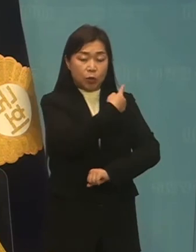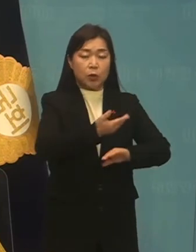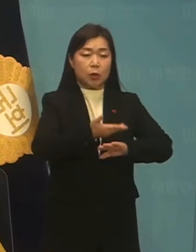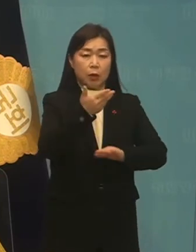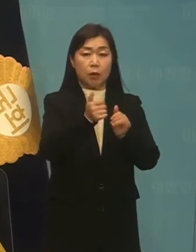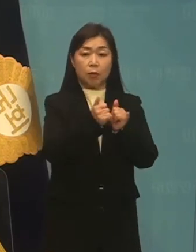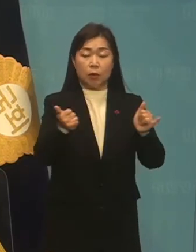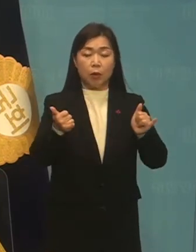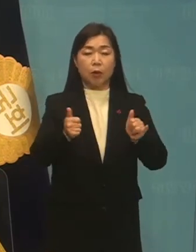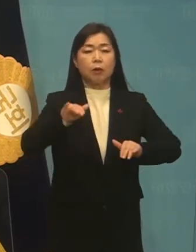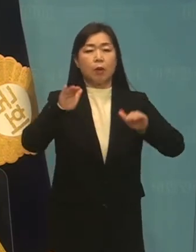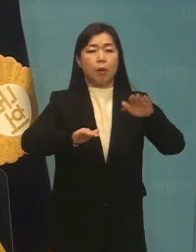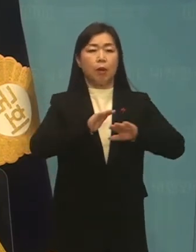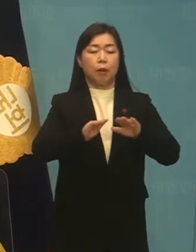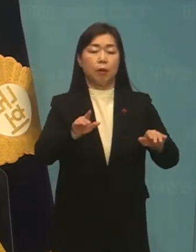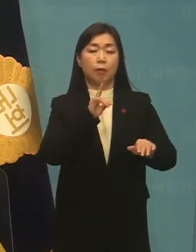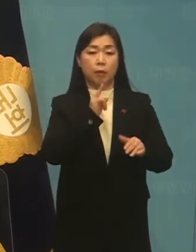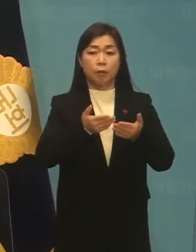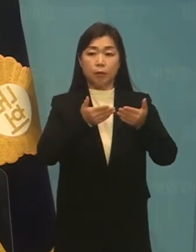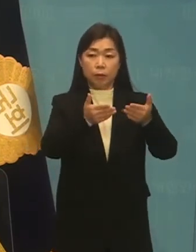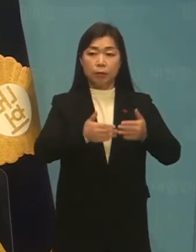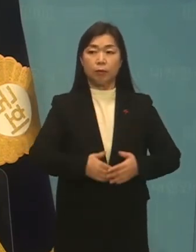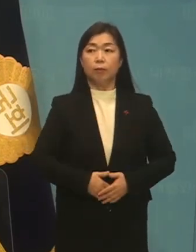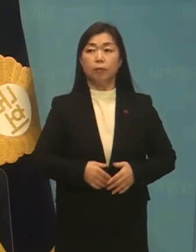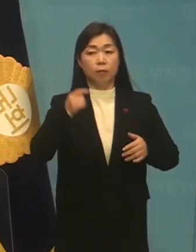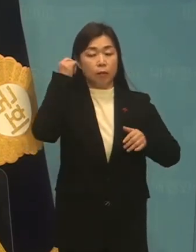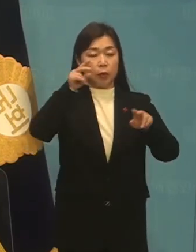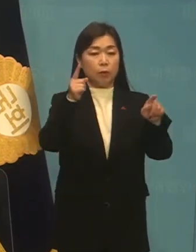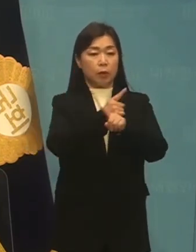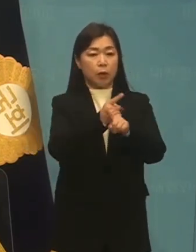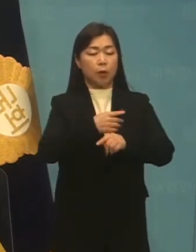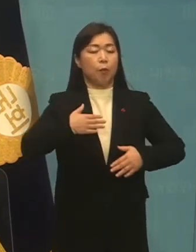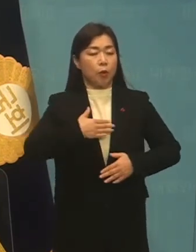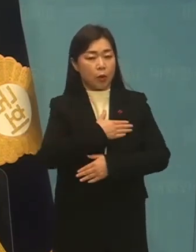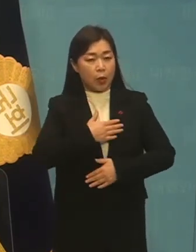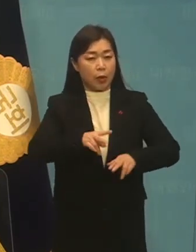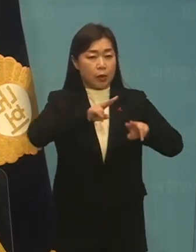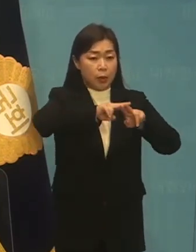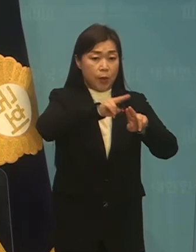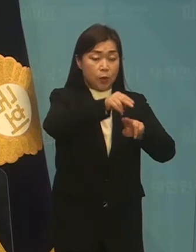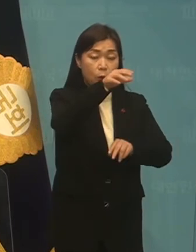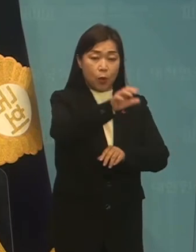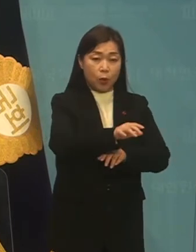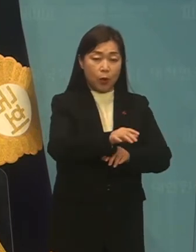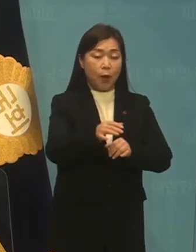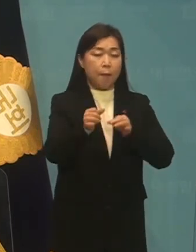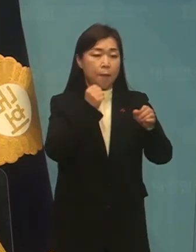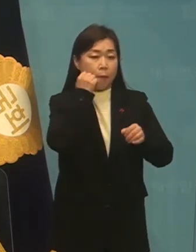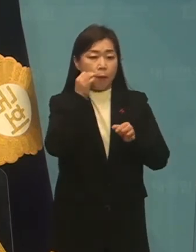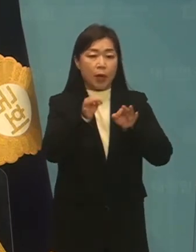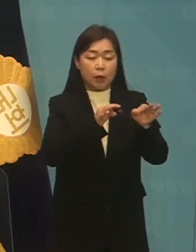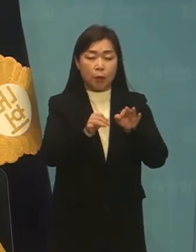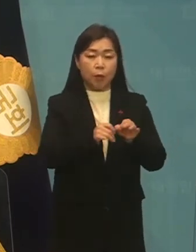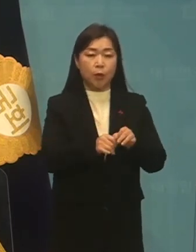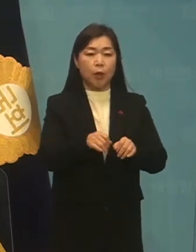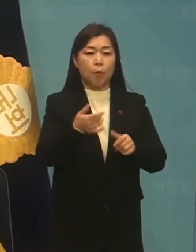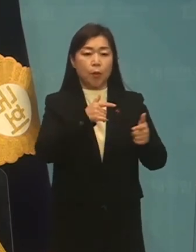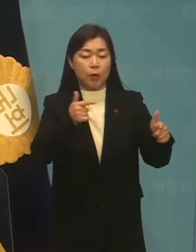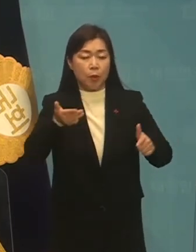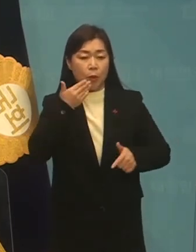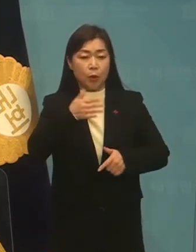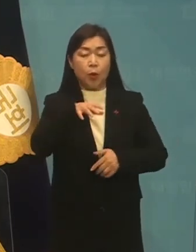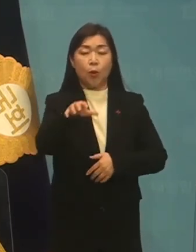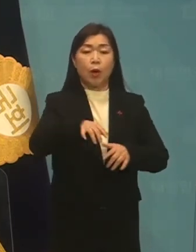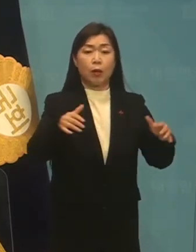약속한 바 있습니다. 두발 규정은 물론 목욕탕, 이발소, 매점, 분식점과